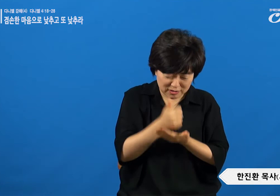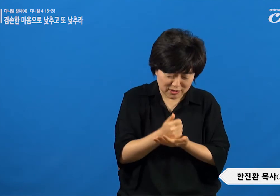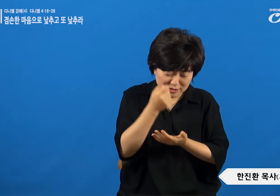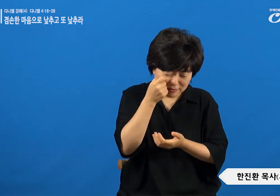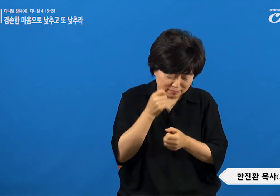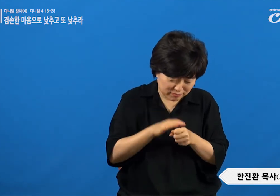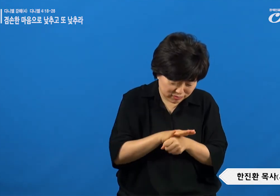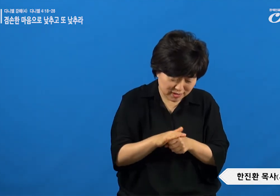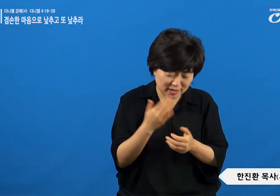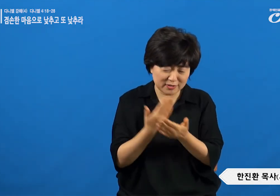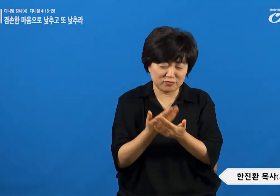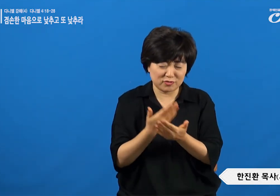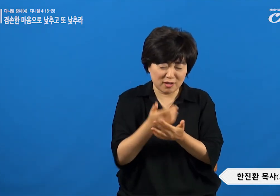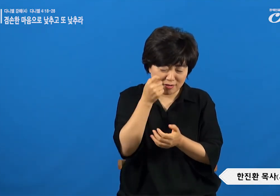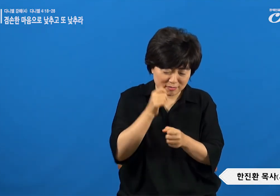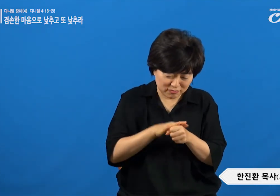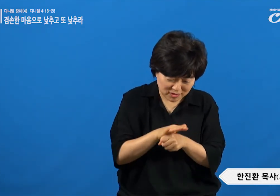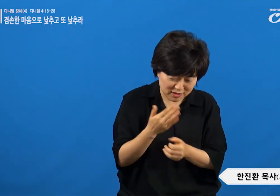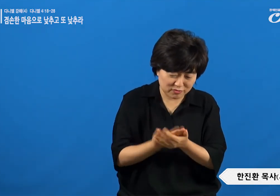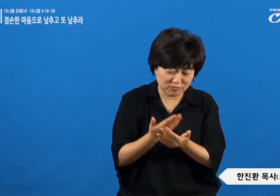여겨주세요. 수없이 기도했습니다.